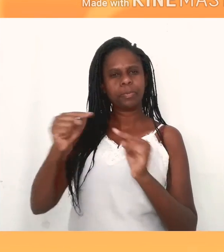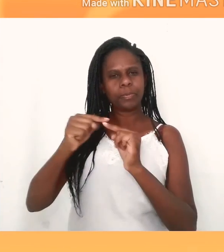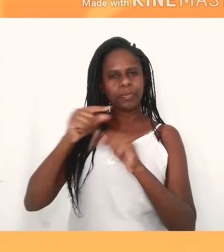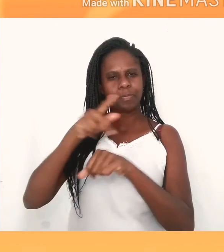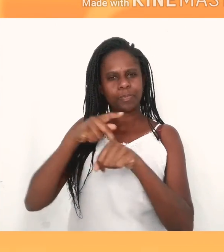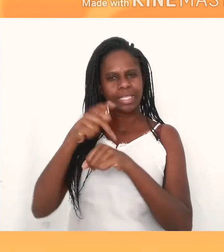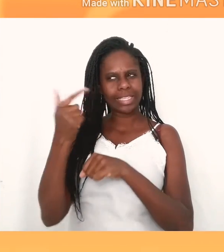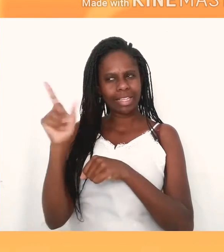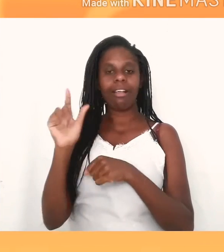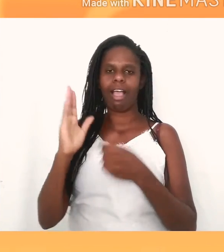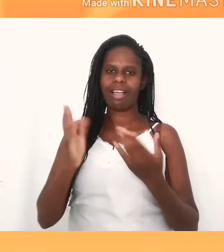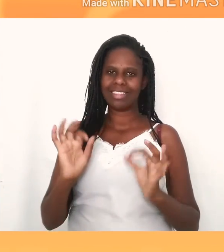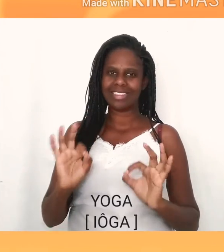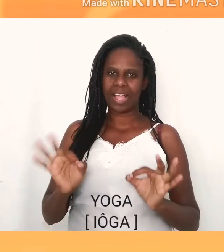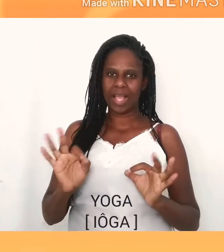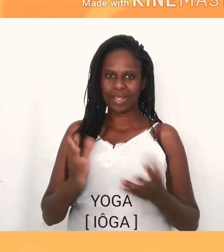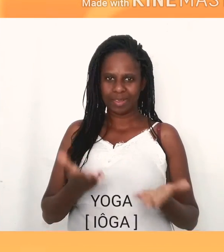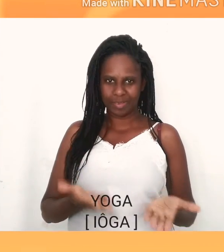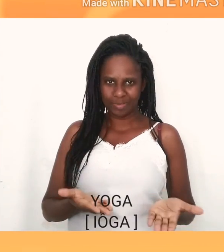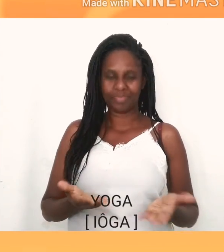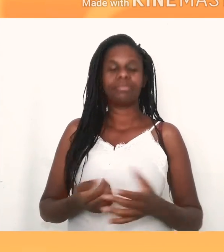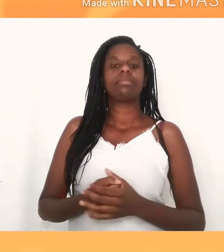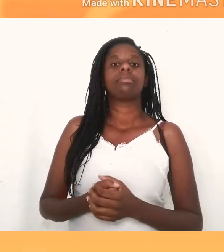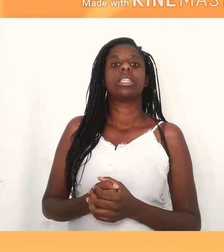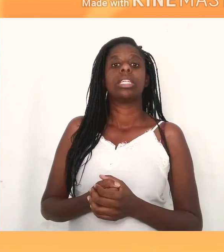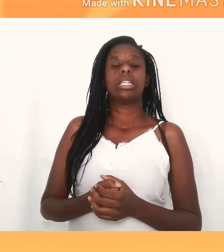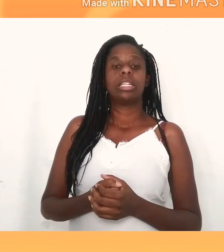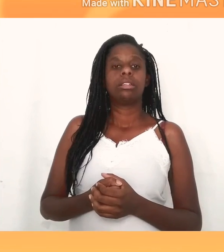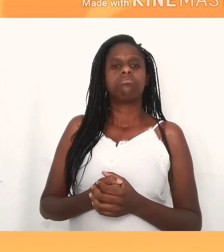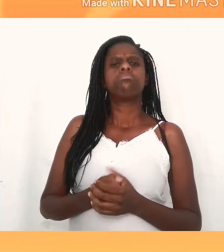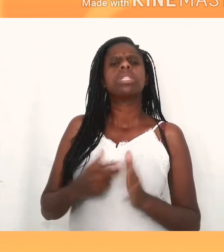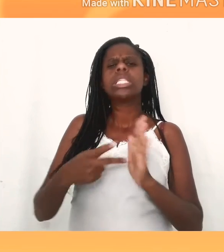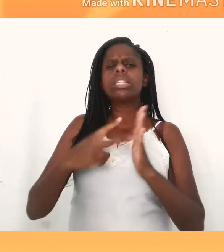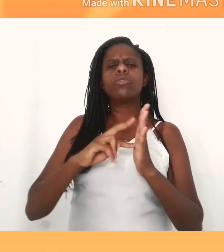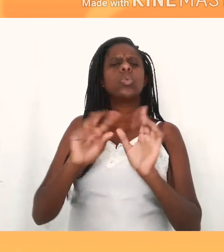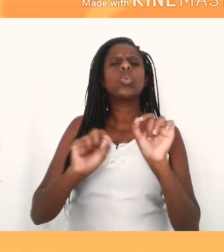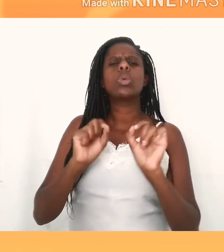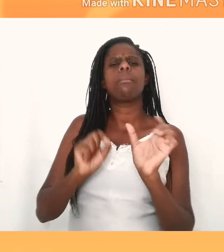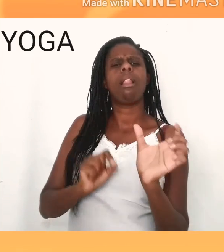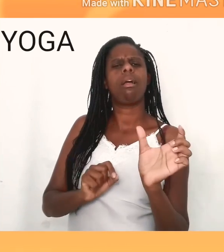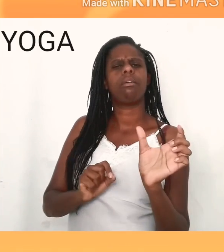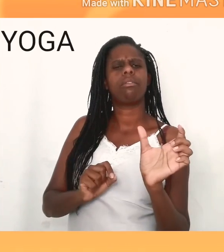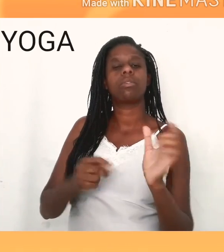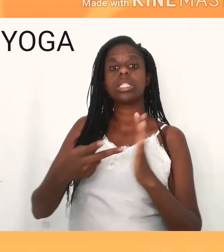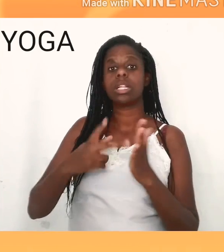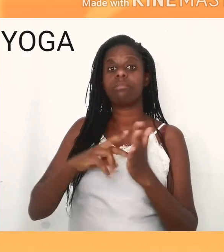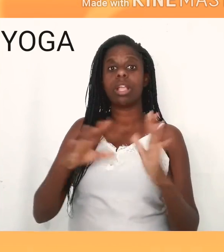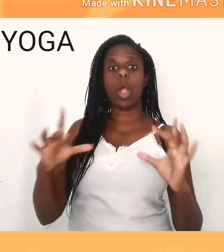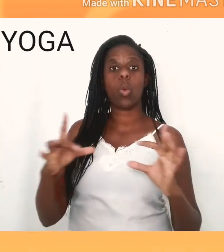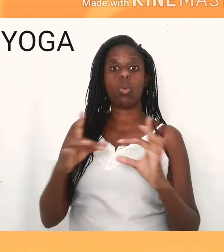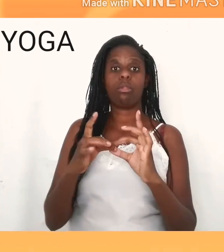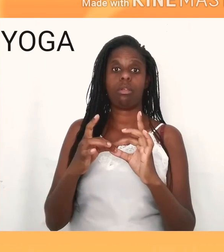culta seria yoga. Bom, o que quer dizer yoga? A palavra yoga quer dizer união,